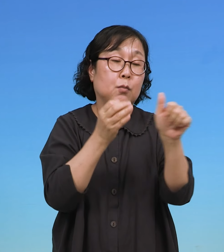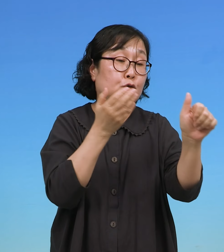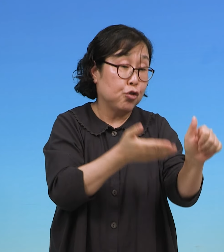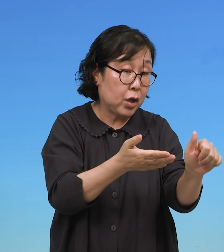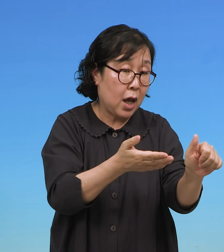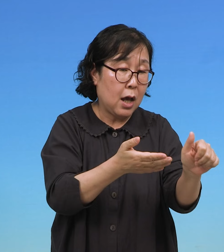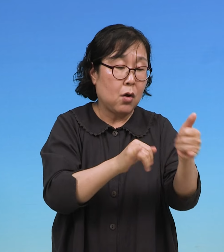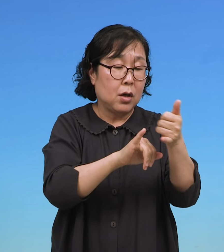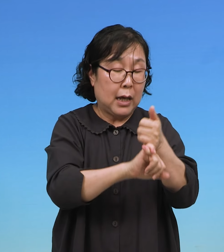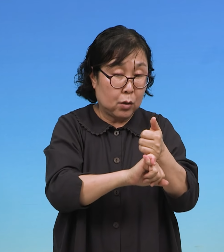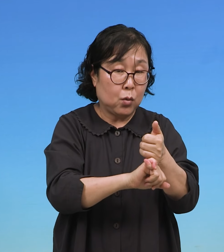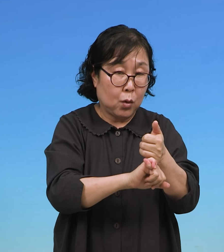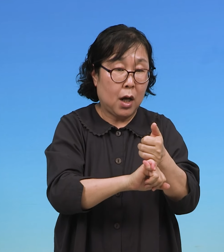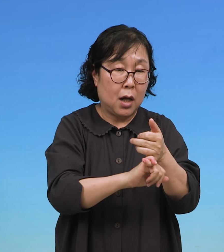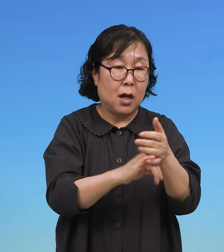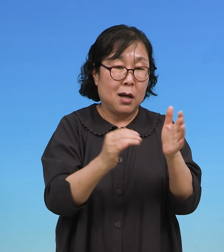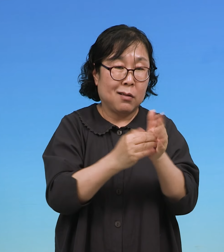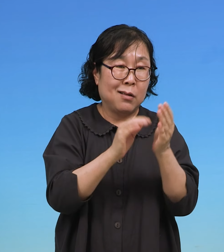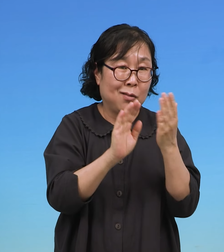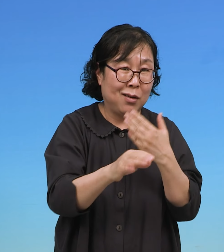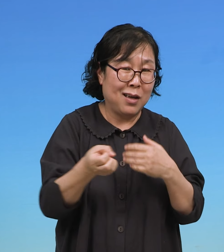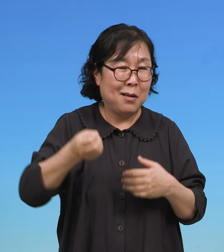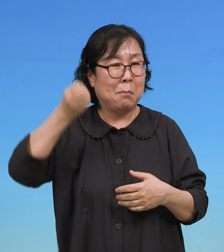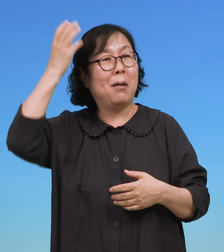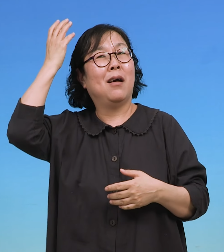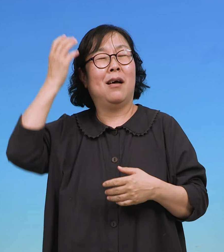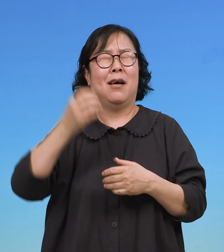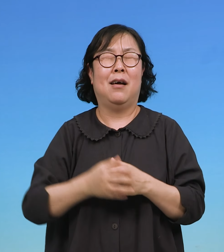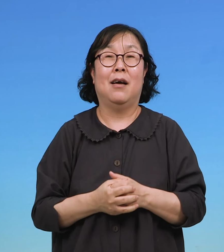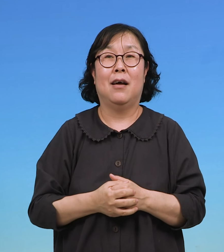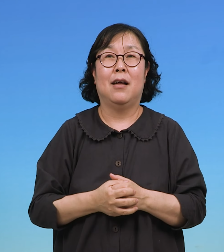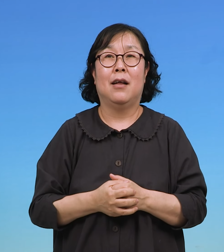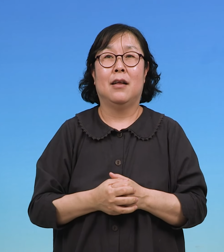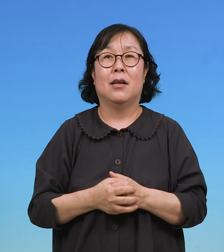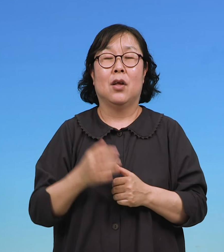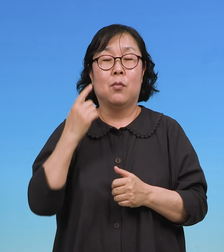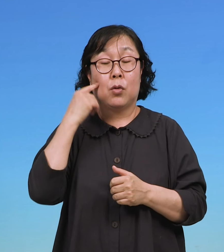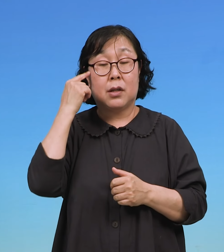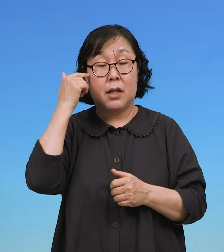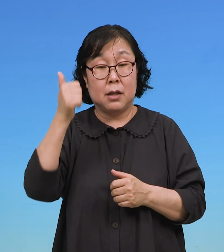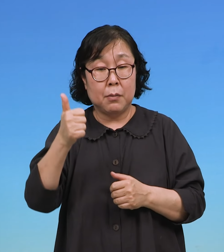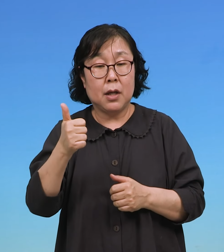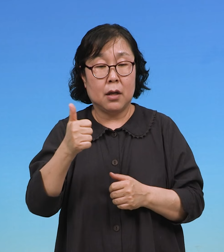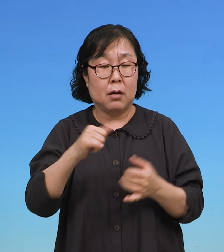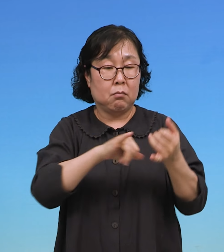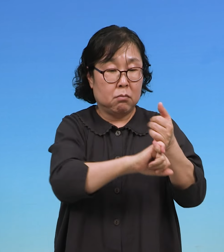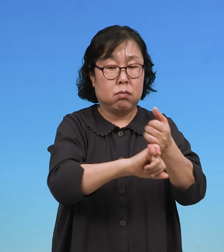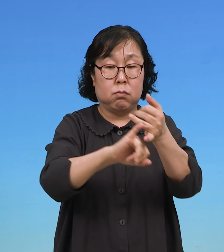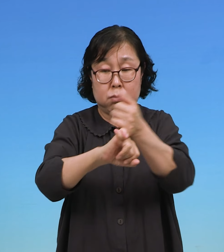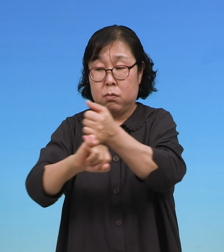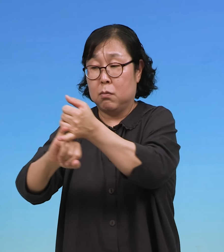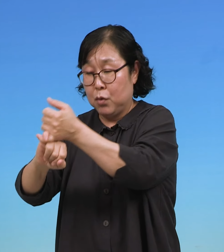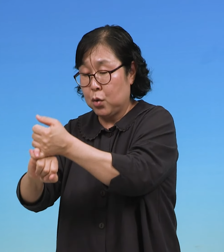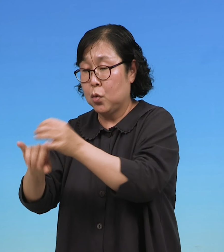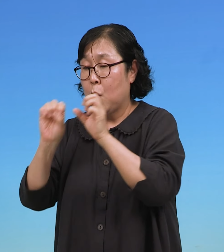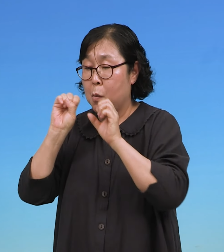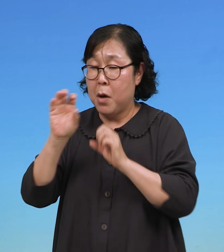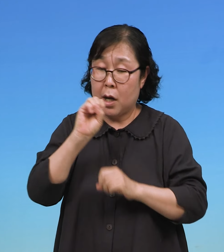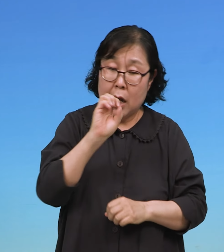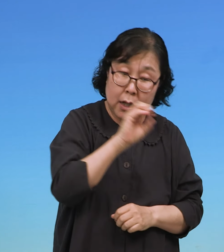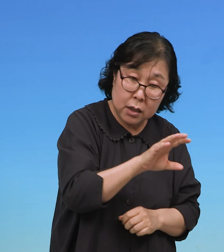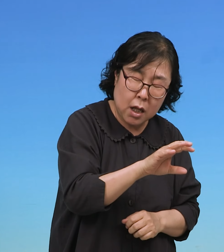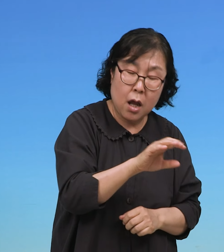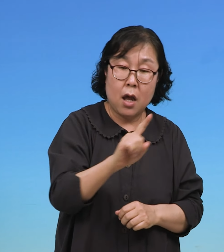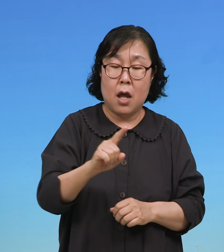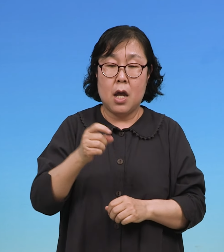잊어버린대요. 하도 약속을 많이 하실 스케일이 크기 때문에. 그래서 그냥 목사님이 툭툭 약속하시는데